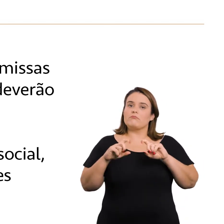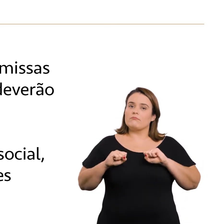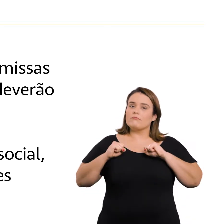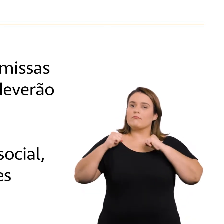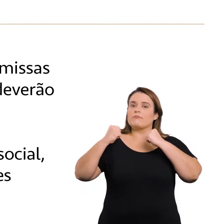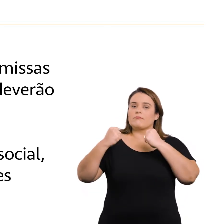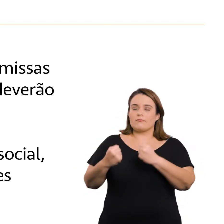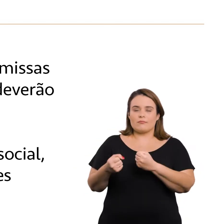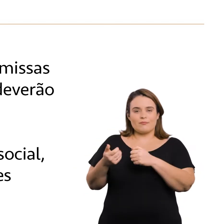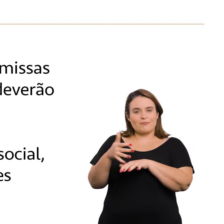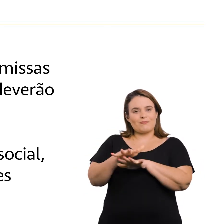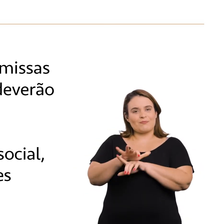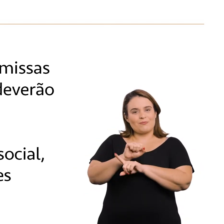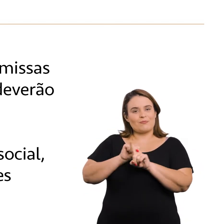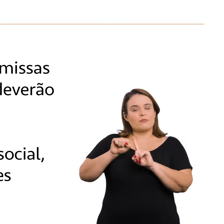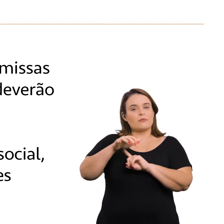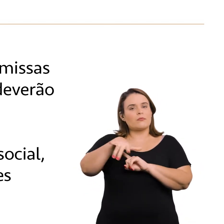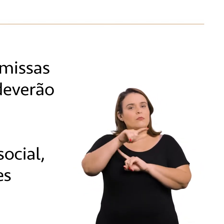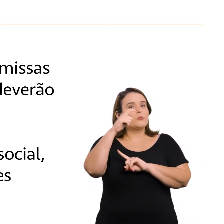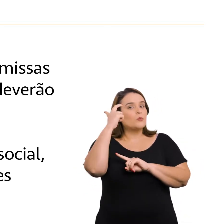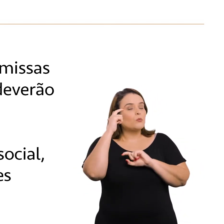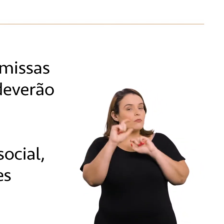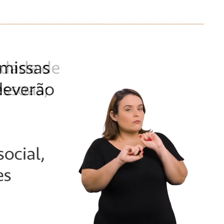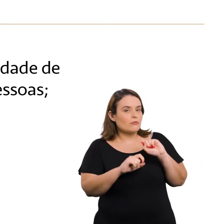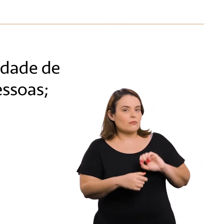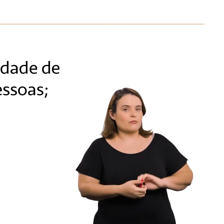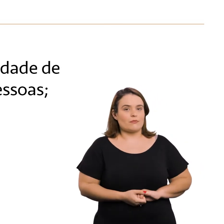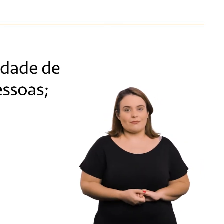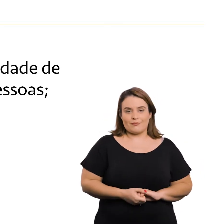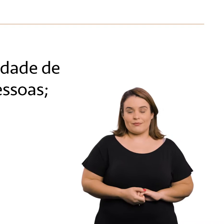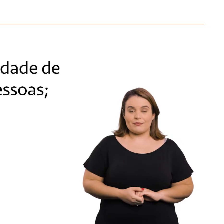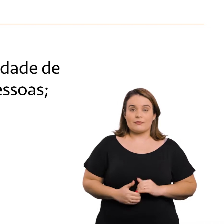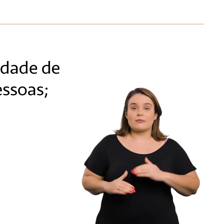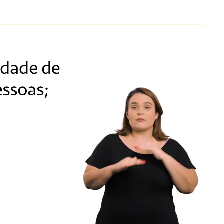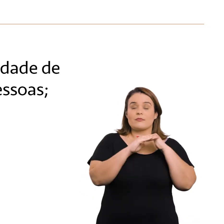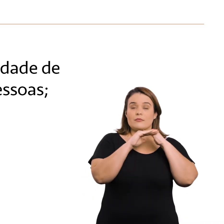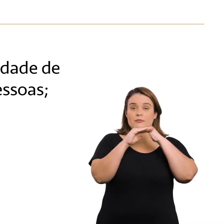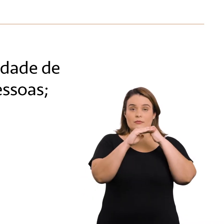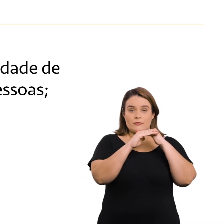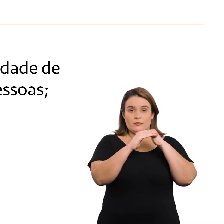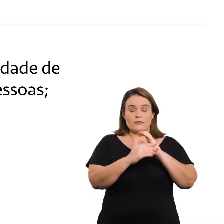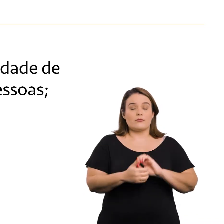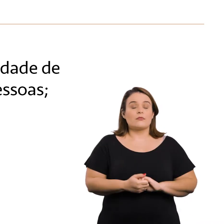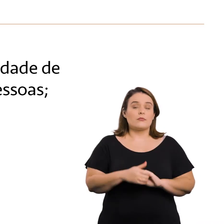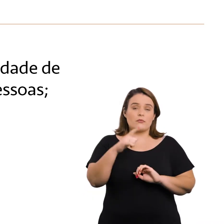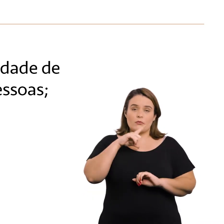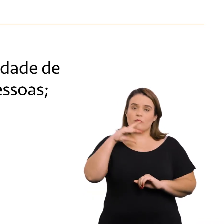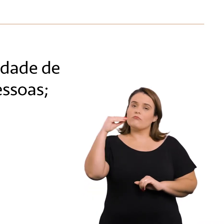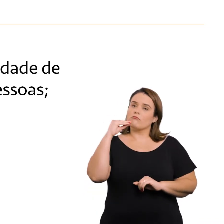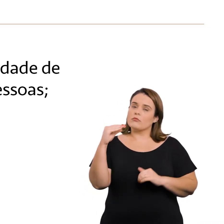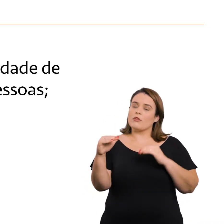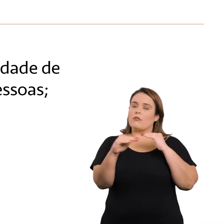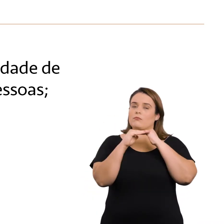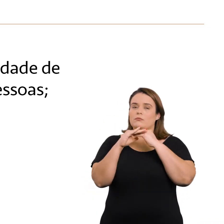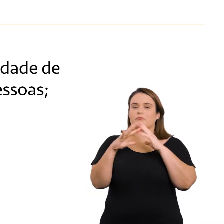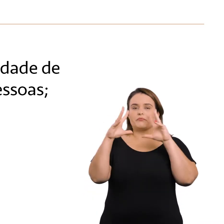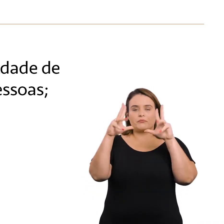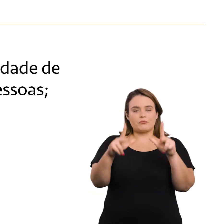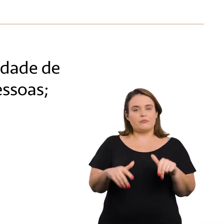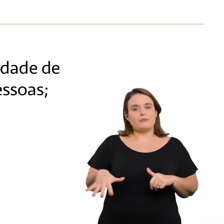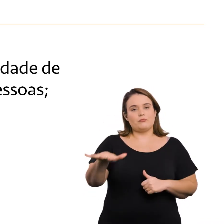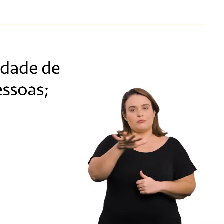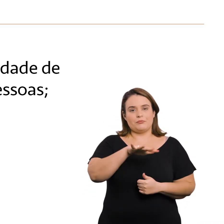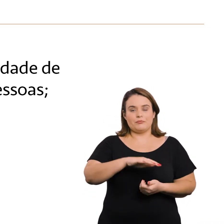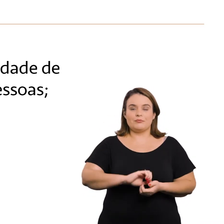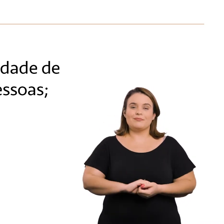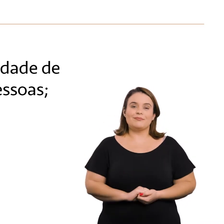inclusão social, considerando-se os seguintes princípios: equidade, garantia da igualdade de oportunidades a